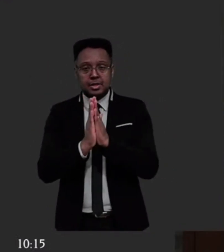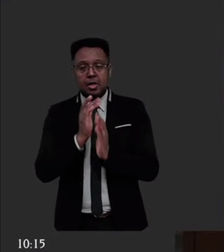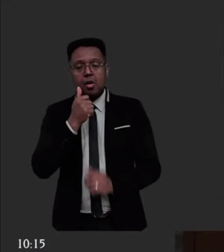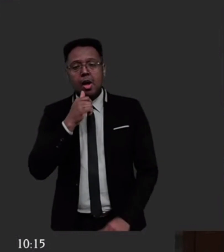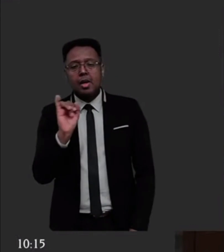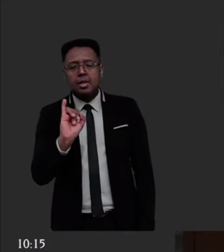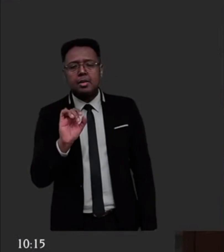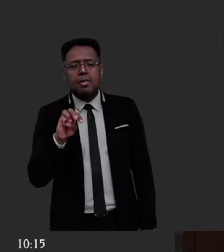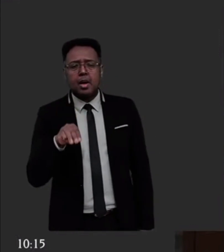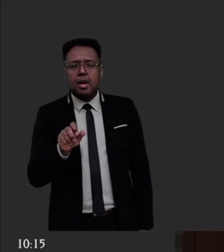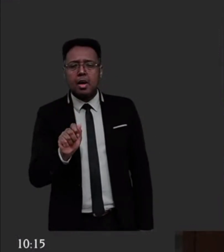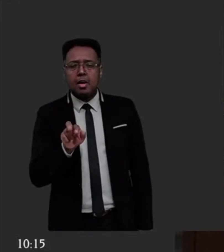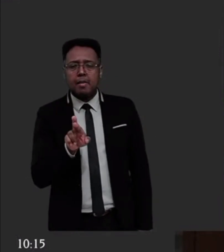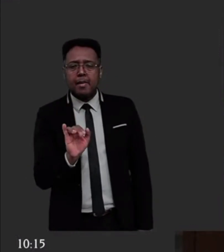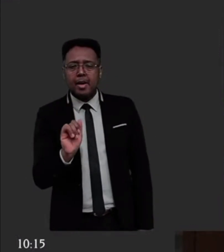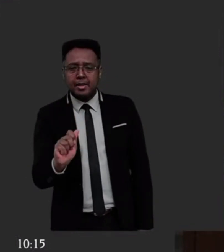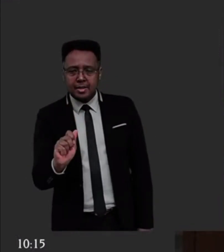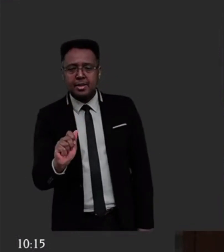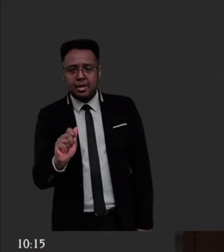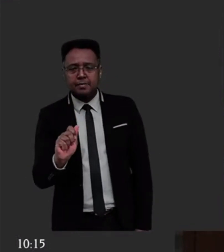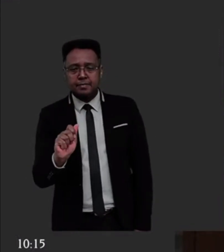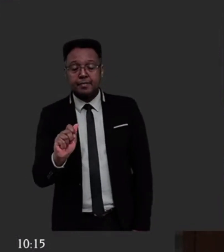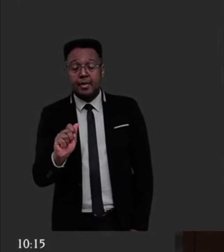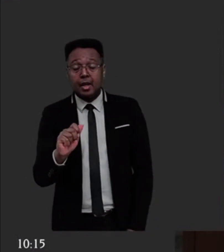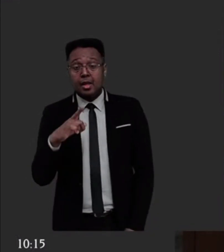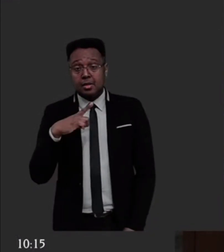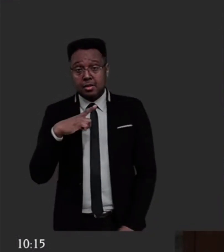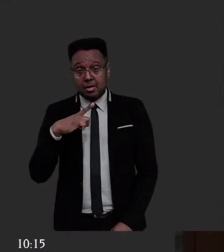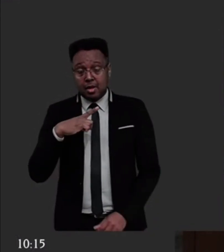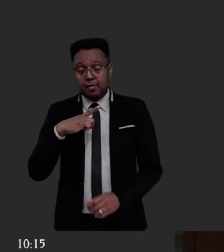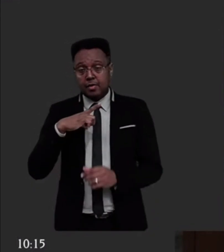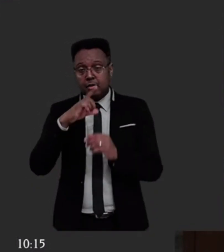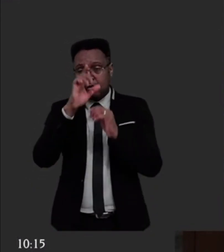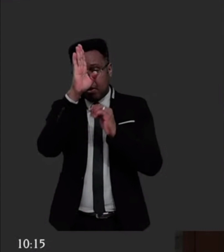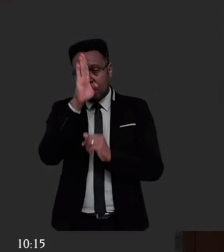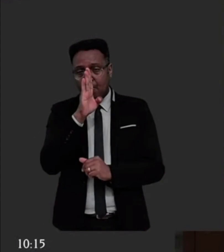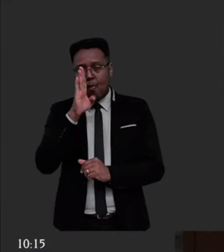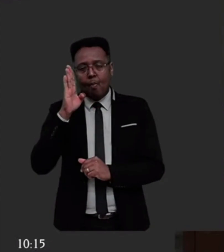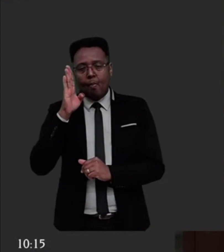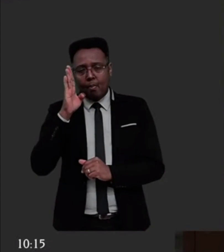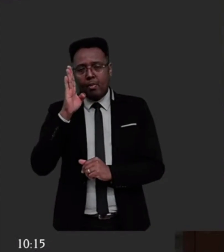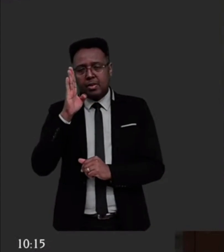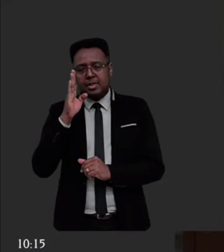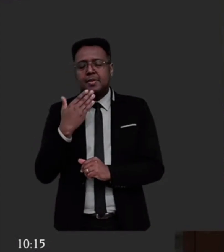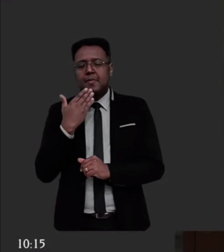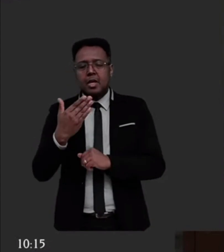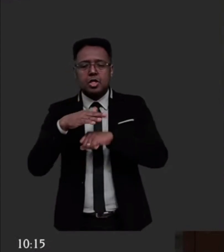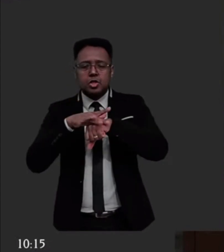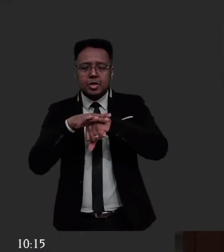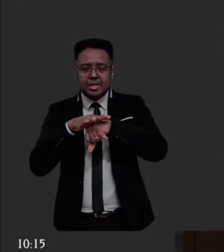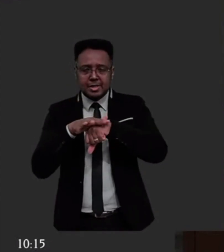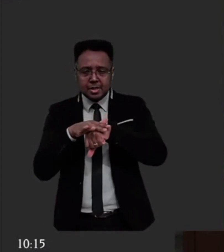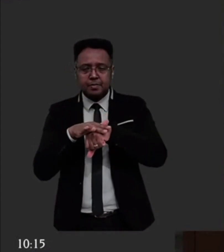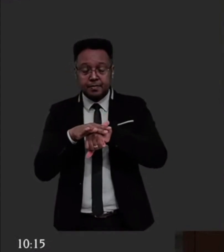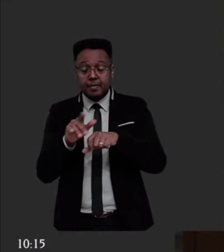Maria Augusta Fartoli, do Canindé, sofreu um AVC. A irmã Marli Terezinha Ferreira Borges e Rolim